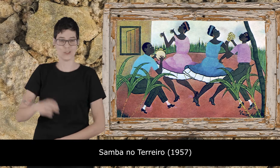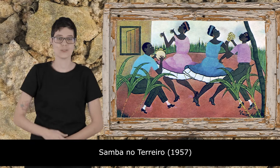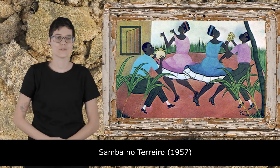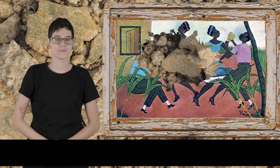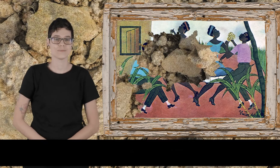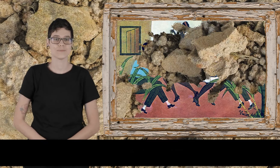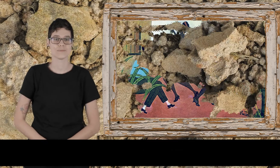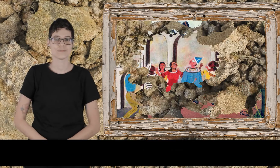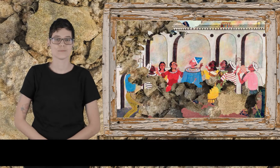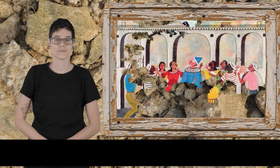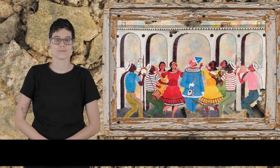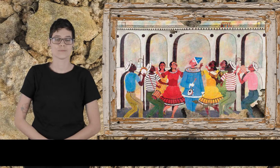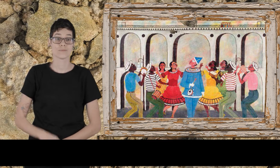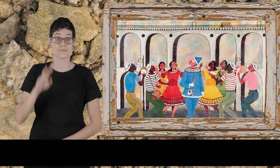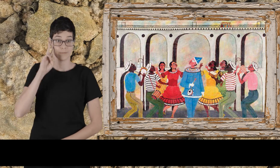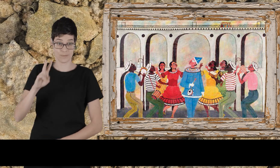1957.